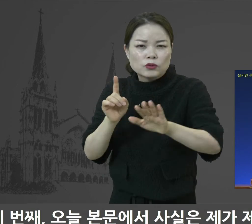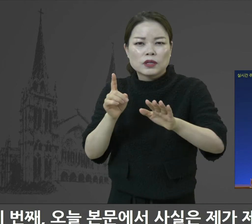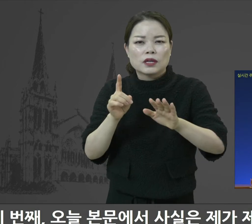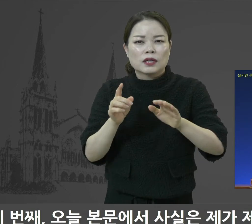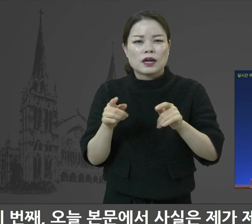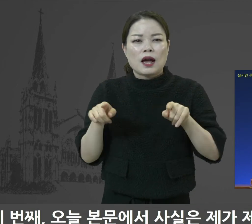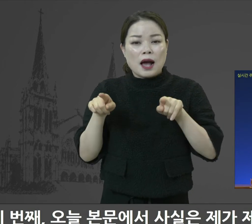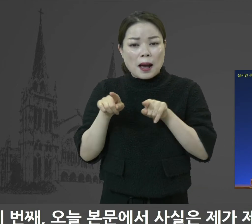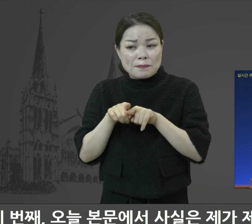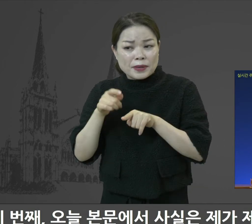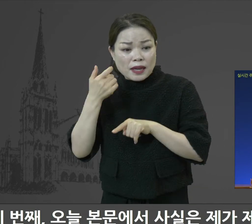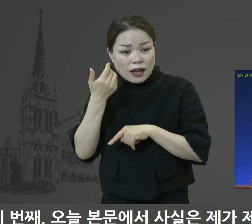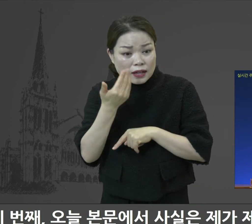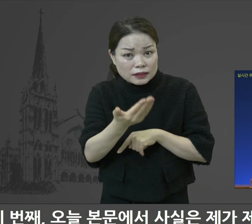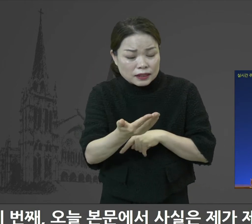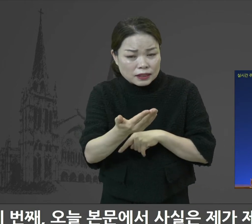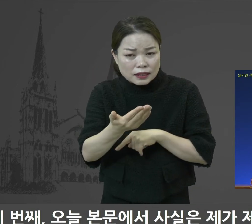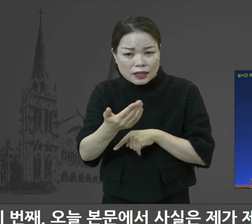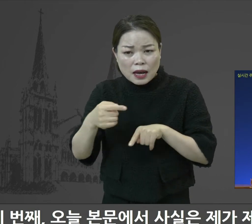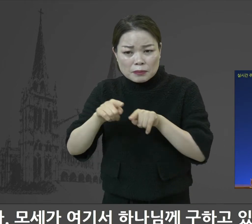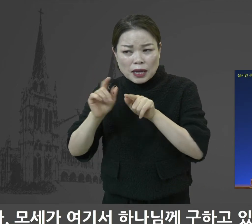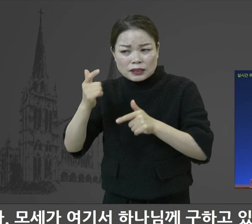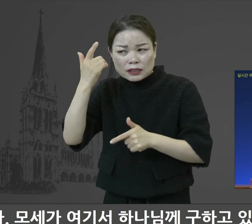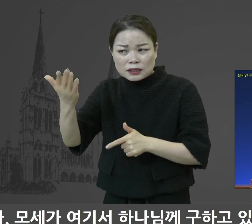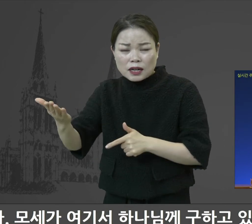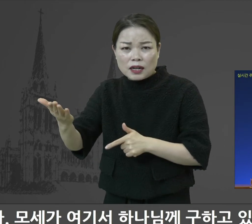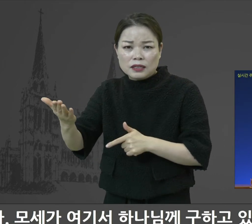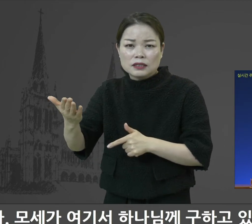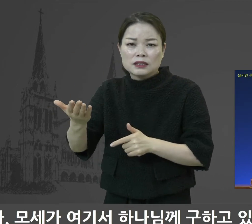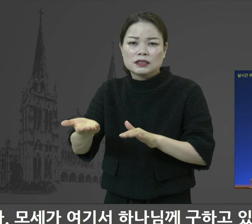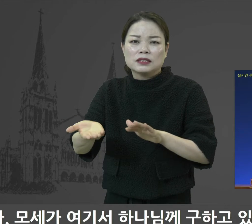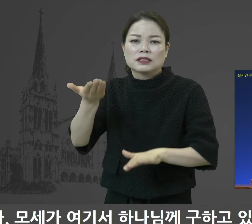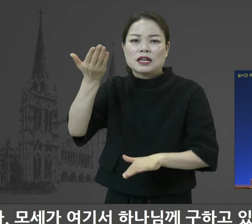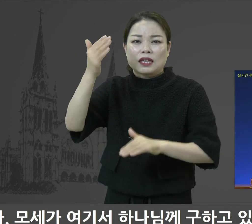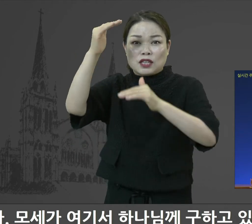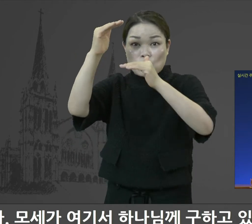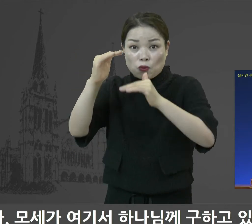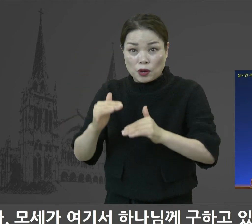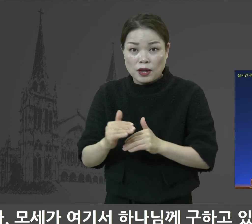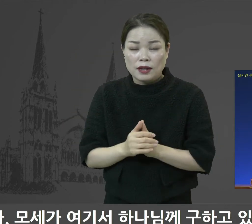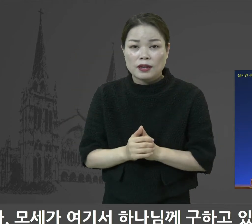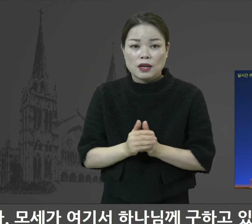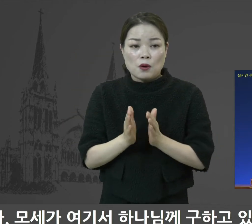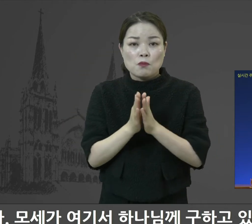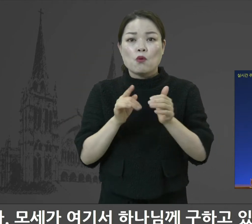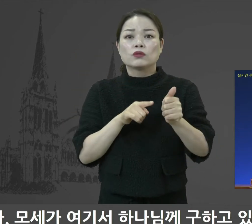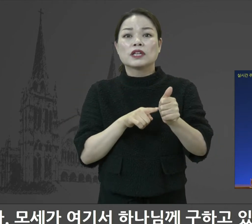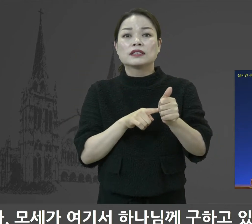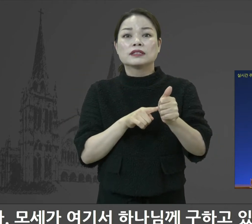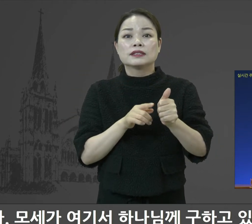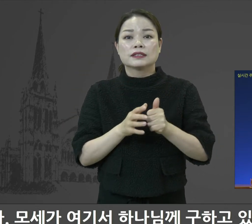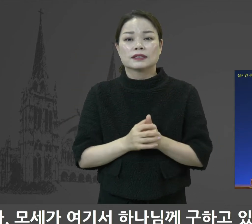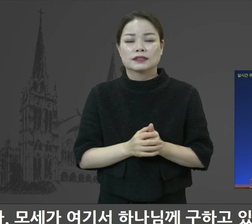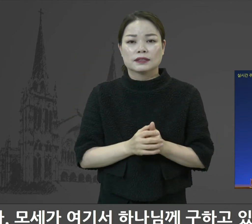진짜 가시겠습니까? 안 가시겠습니까? 이거 이상입니다. 모세는